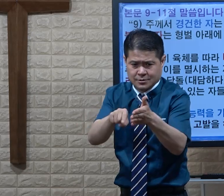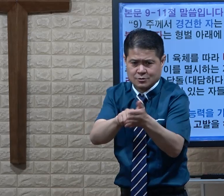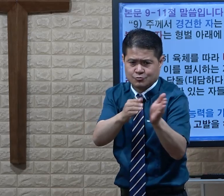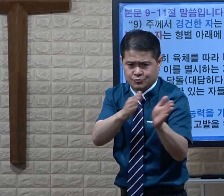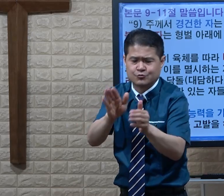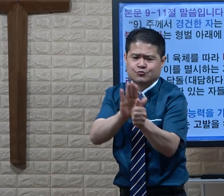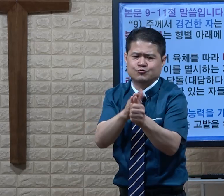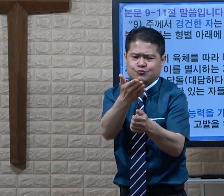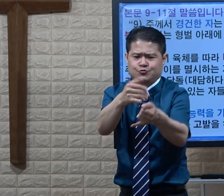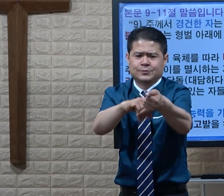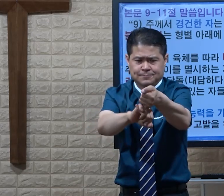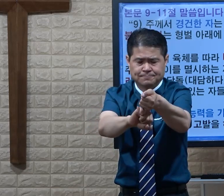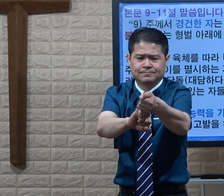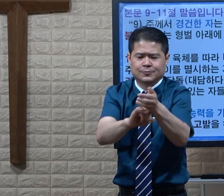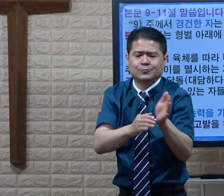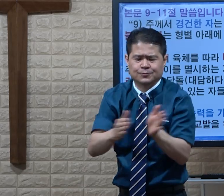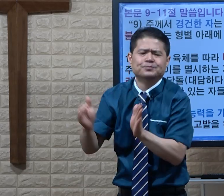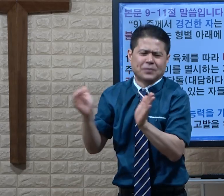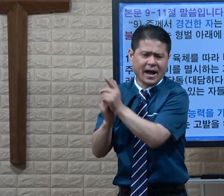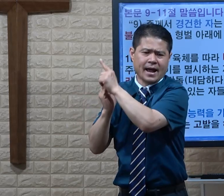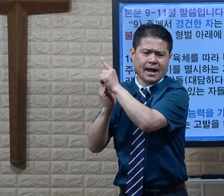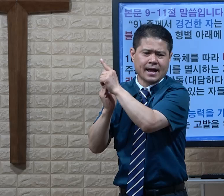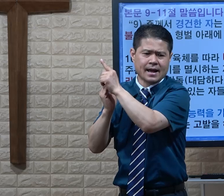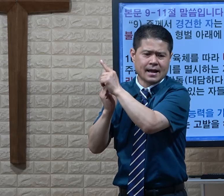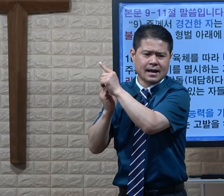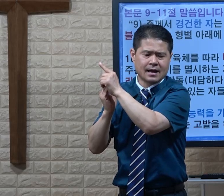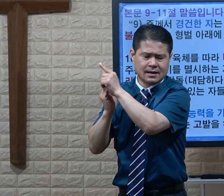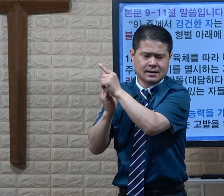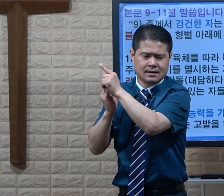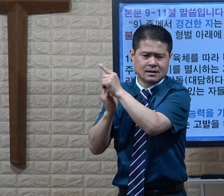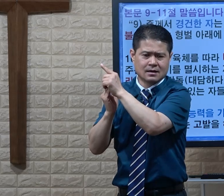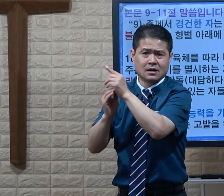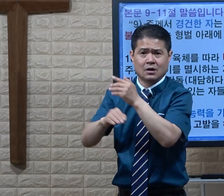아버지께서 그것을 아시고 우리에게 오히려 도움을 주시는 분이십니다.